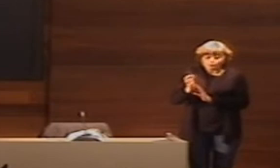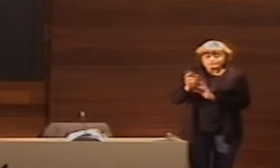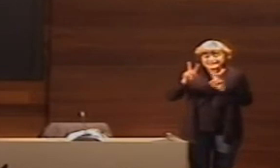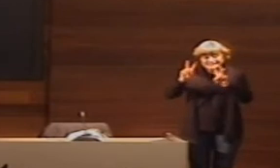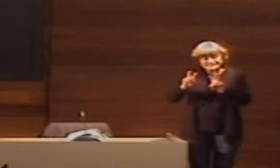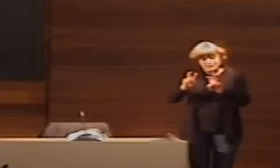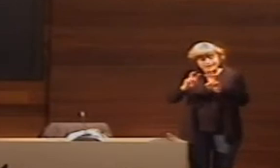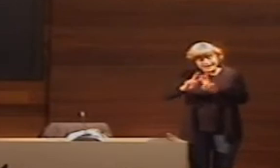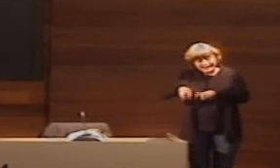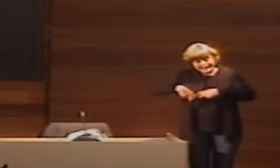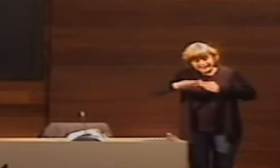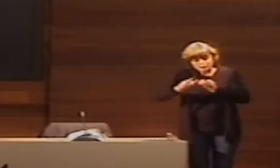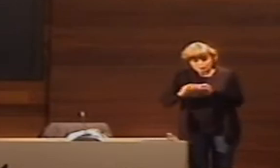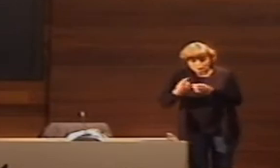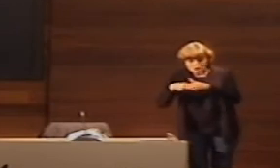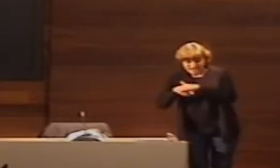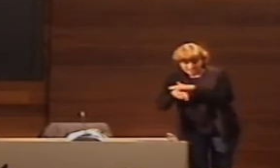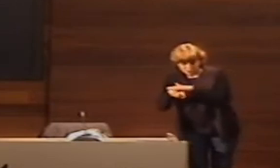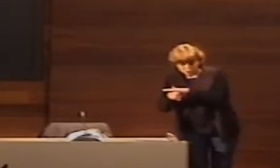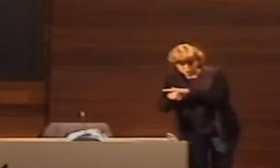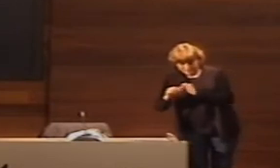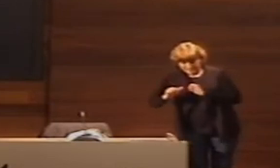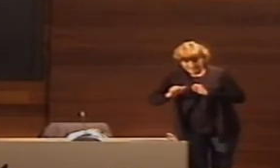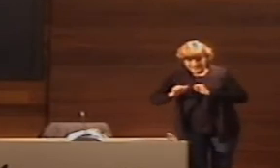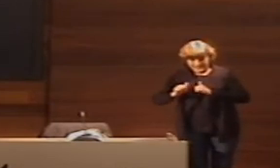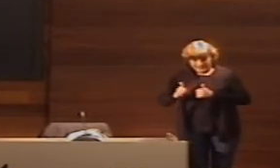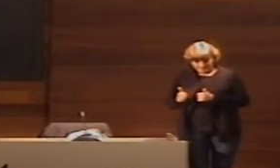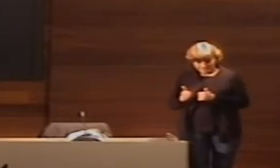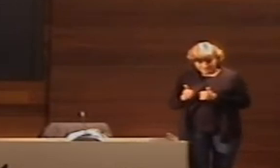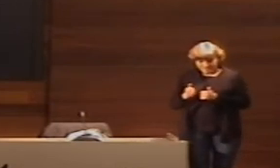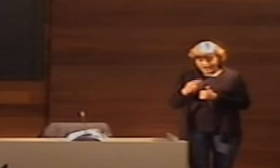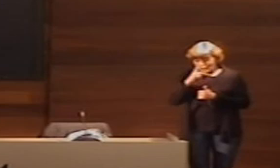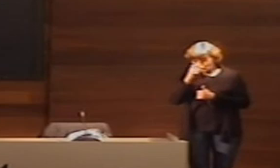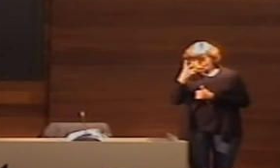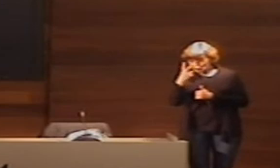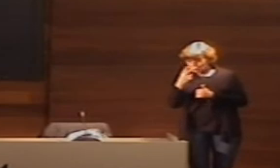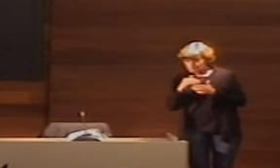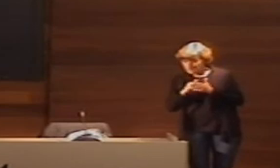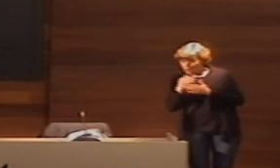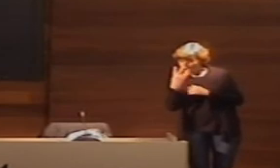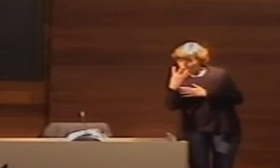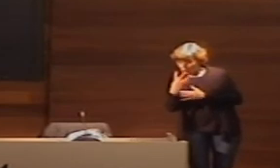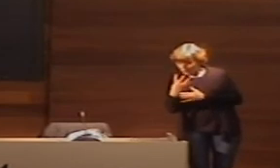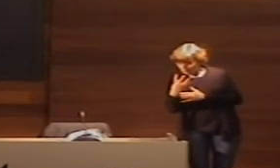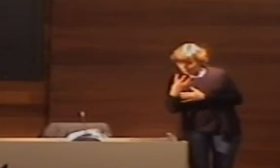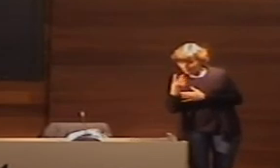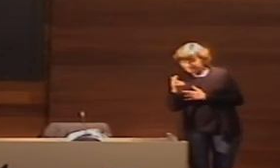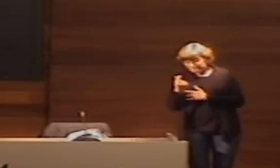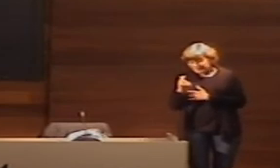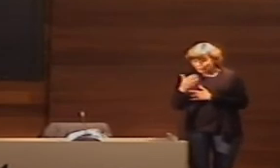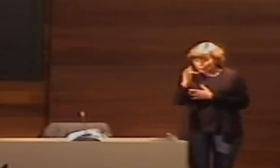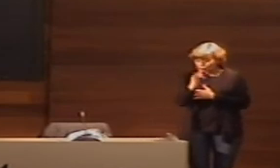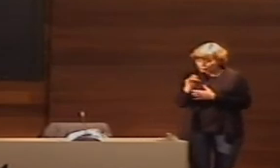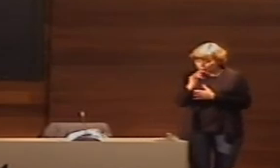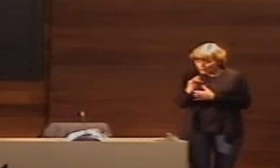importante, que se creó en 2004, ahora está en 30 euros por tonelada y está aprobado ya su proyección hasta 47, pues